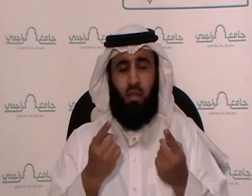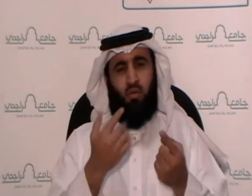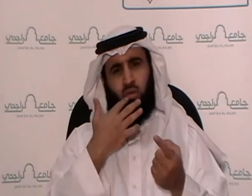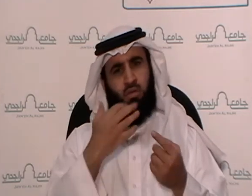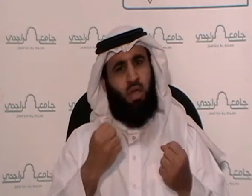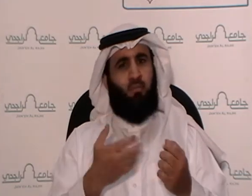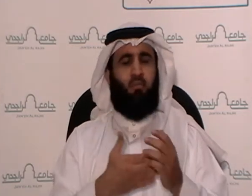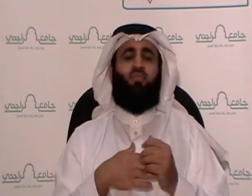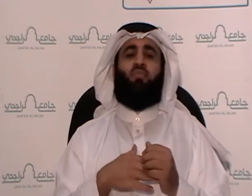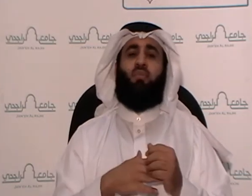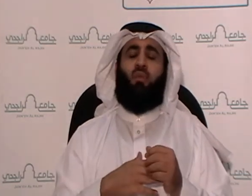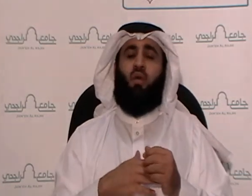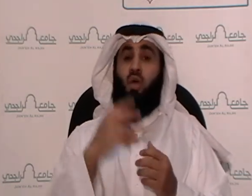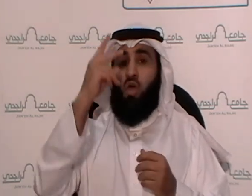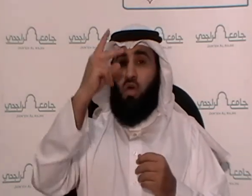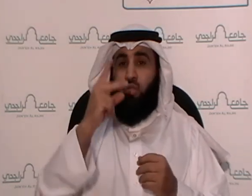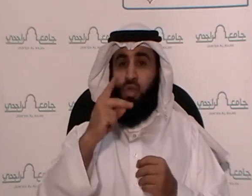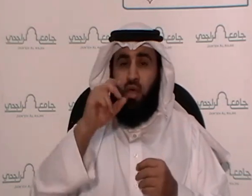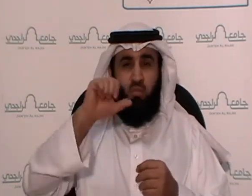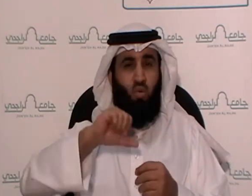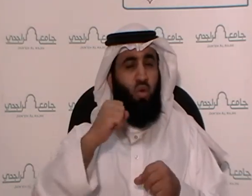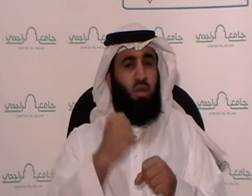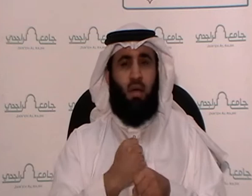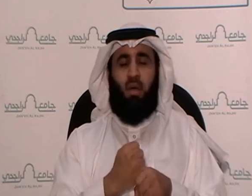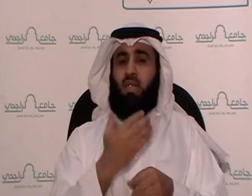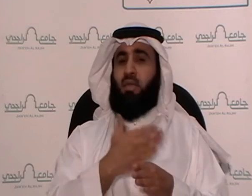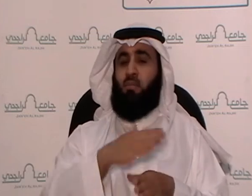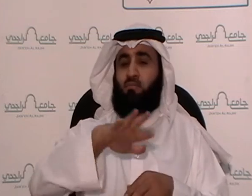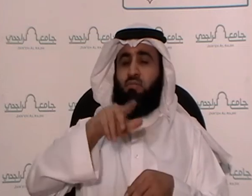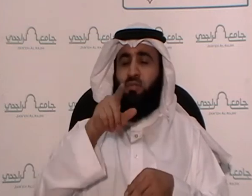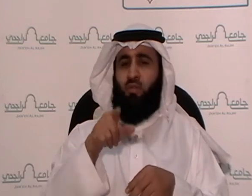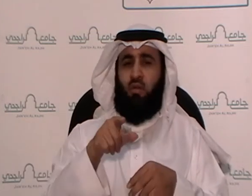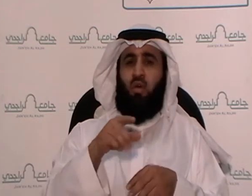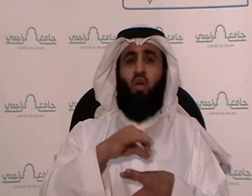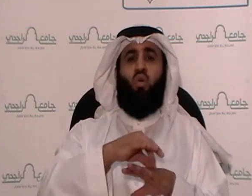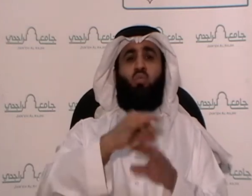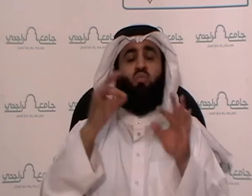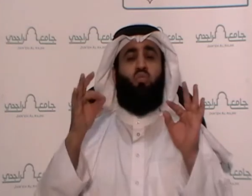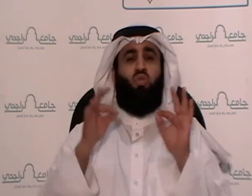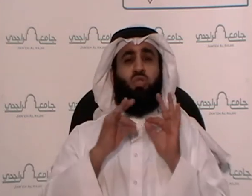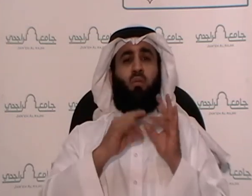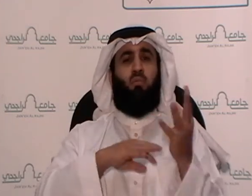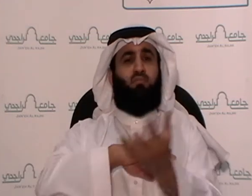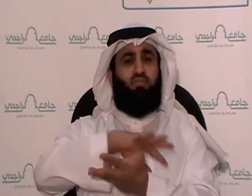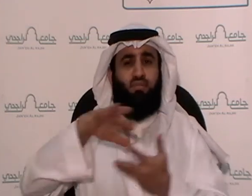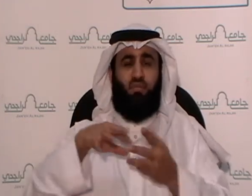ومن آثارها السيئة أنها سبب لاضطراب المجتمع ولنفي الأمان